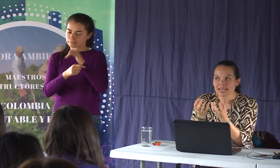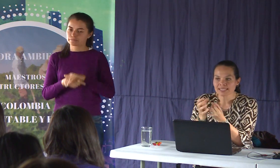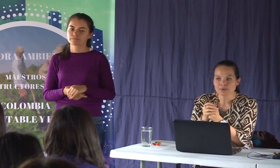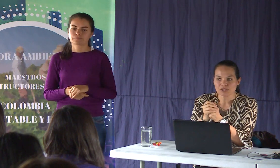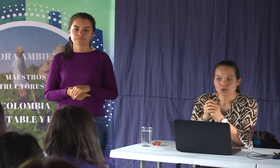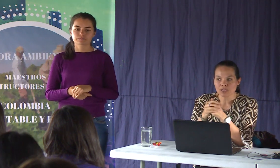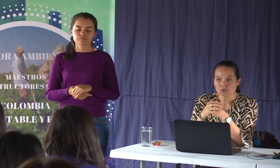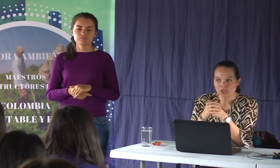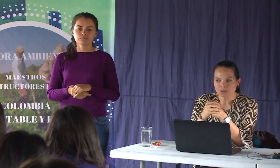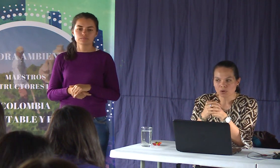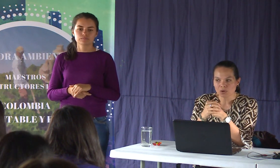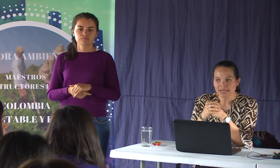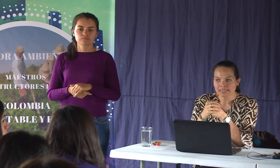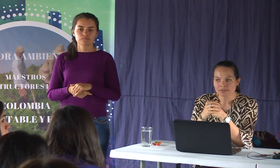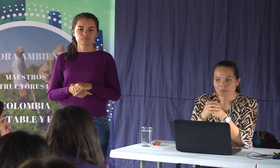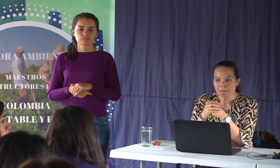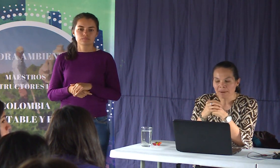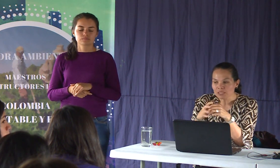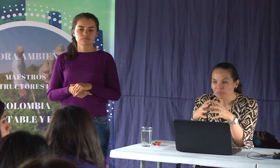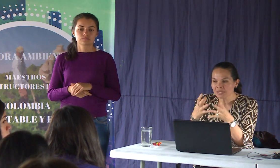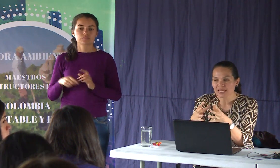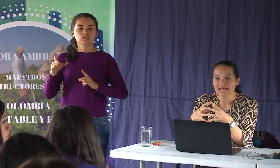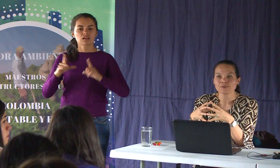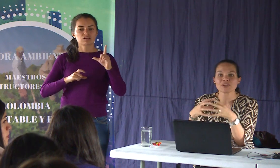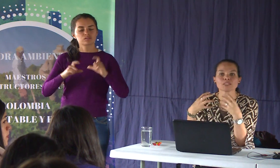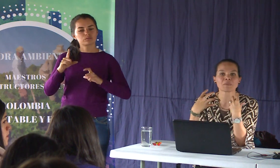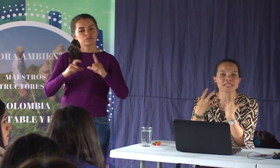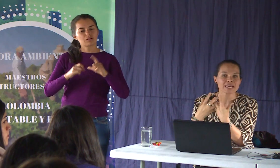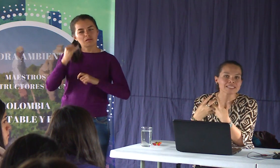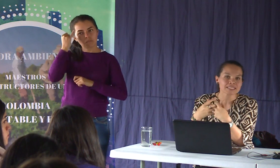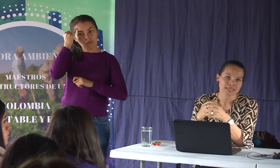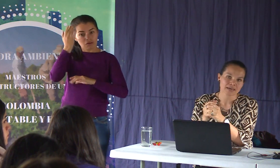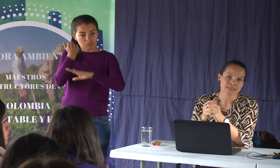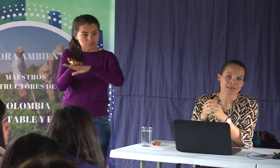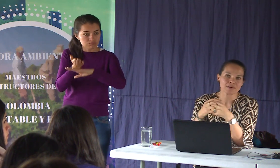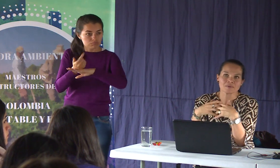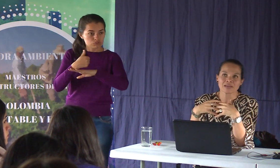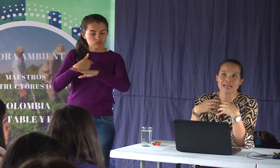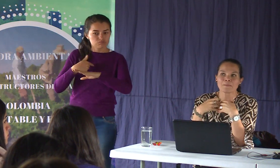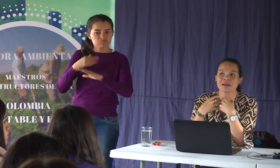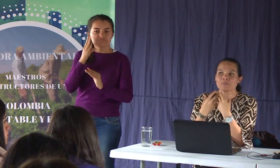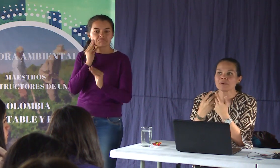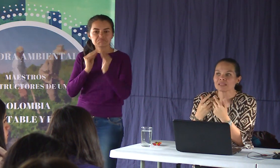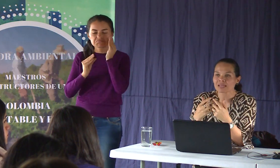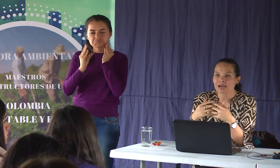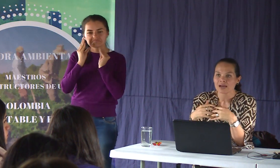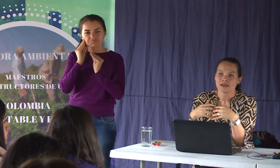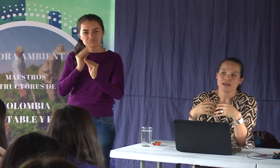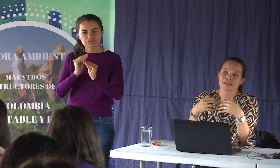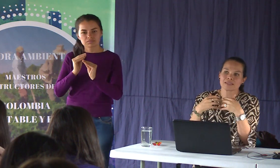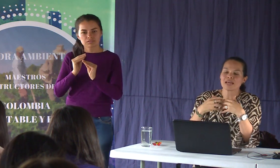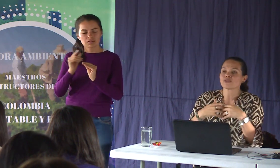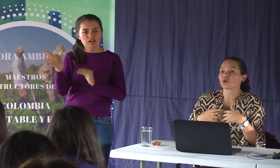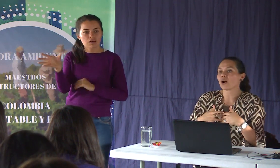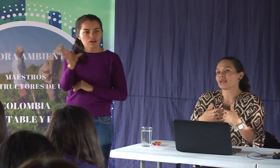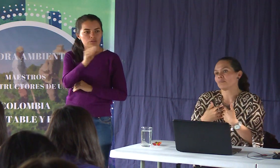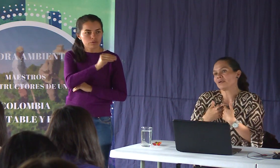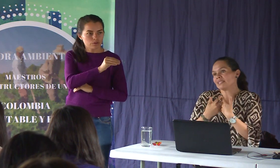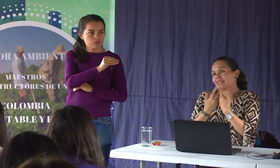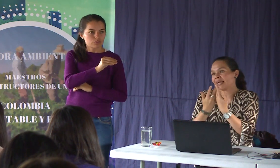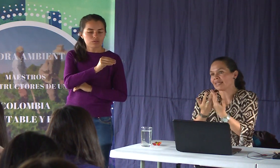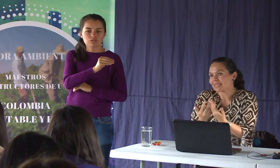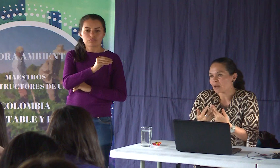Esta idea que se brindó de turismo es más pensada en una experiencia que le permita tanto